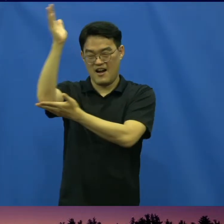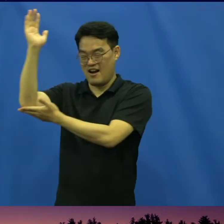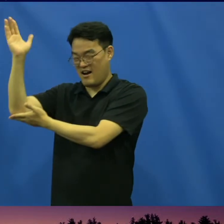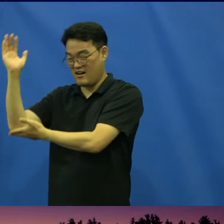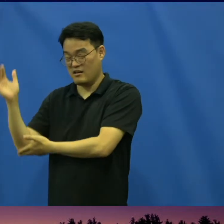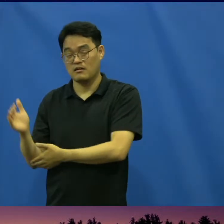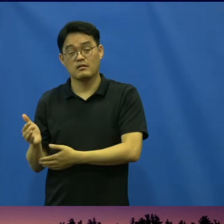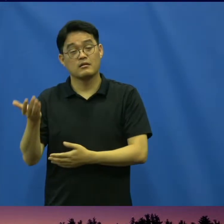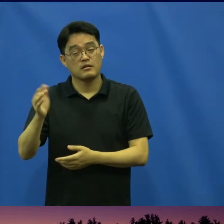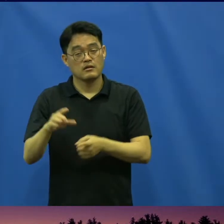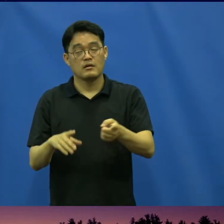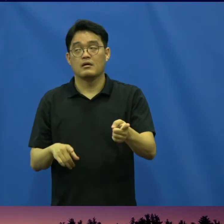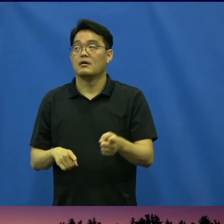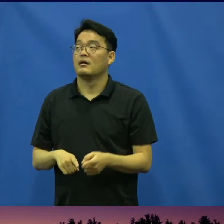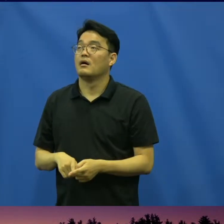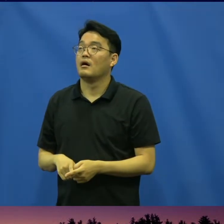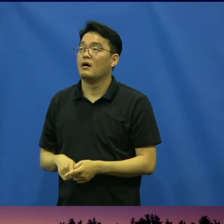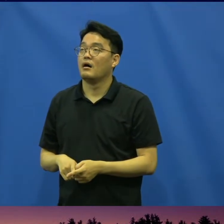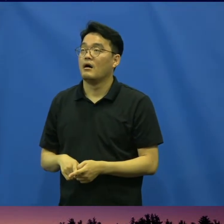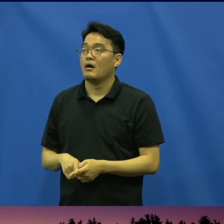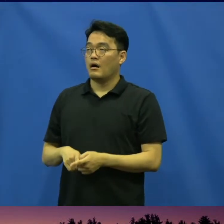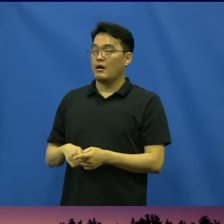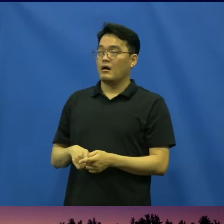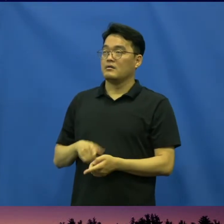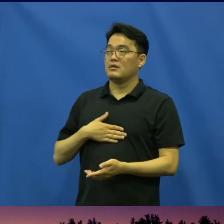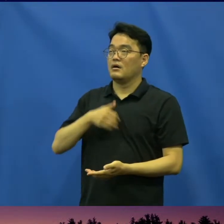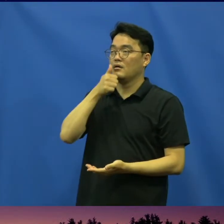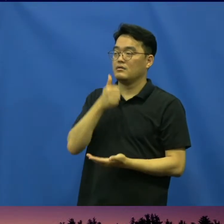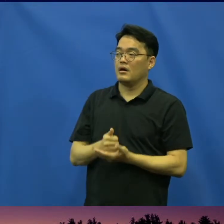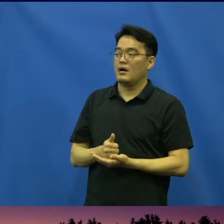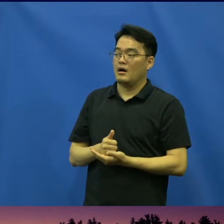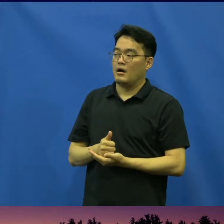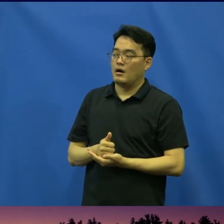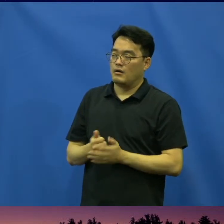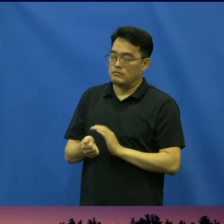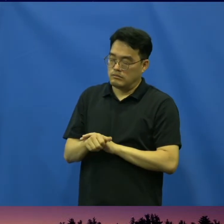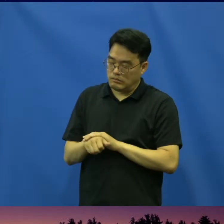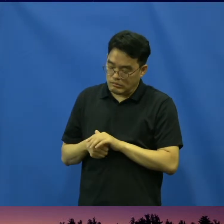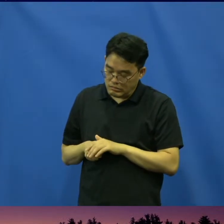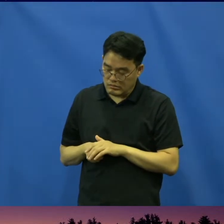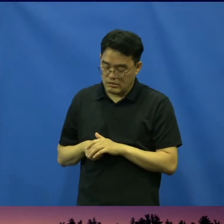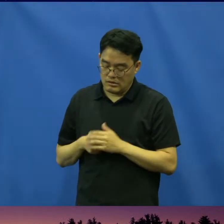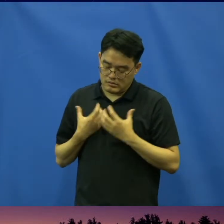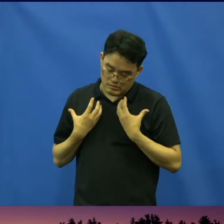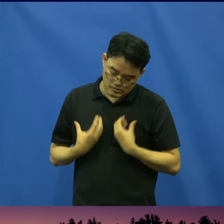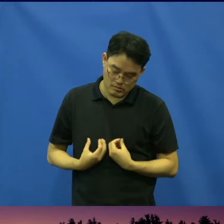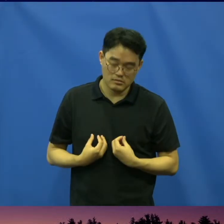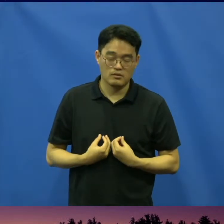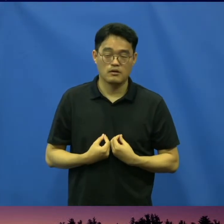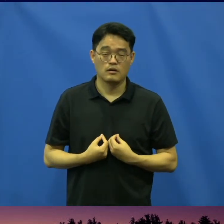기도할 맛이 나고 확신이 생기고 소망이 막 일어나고.